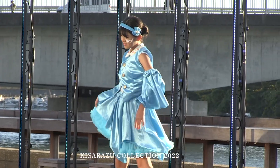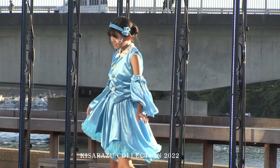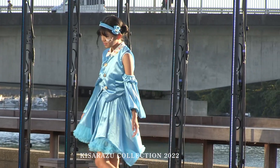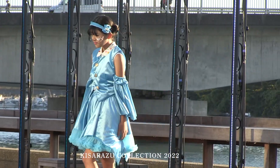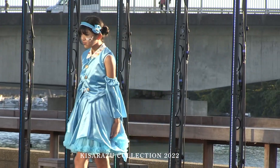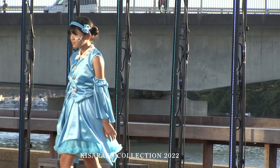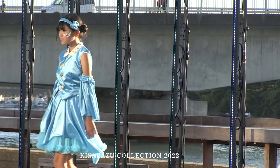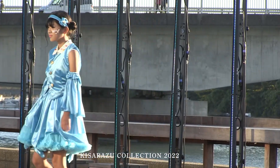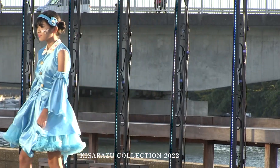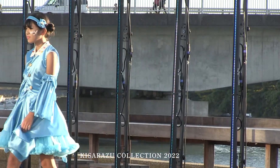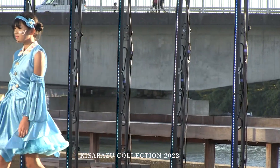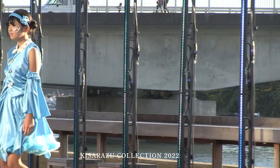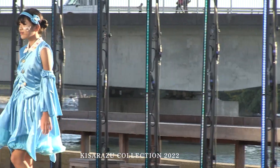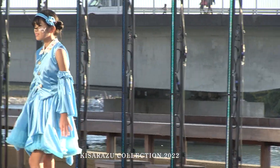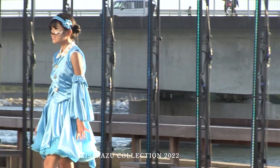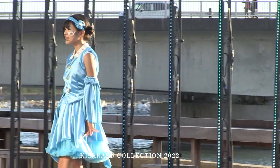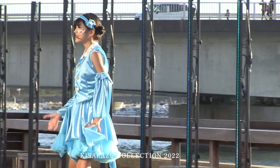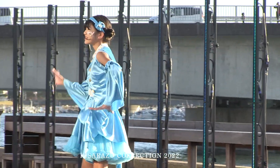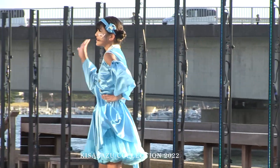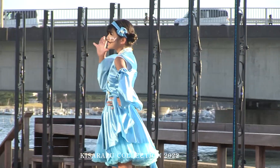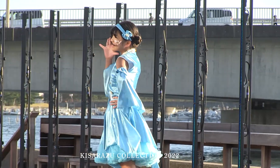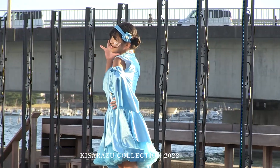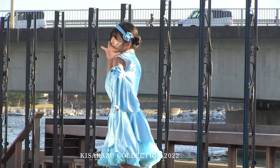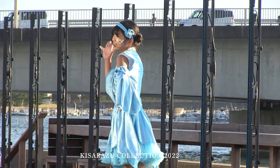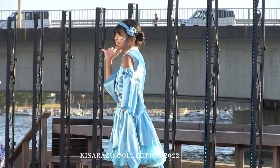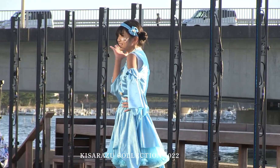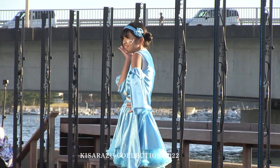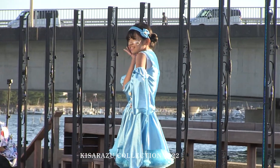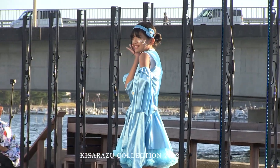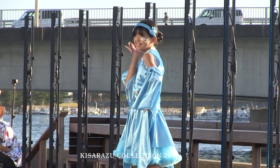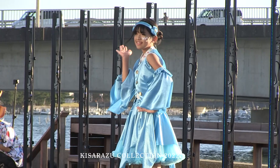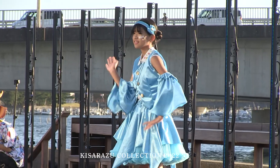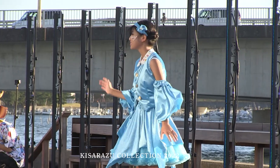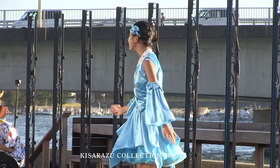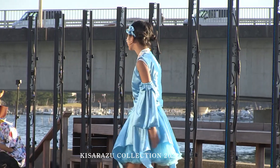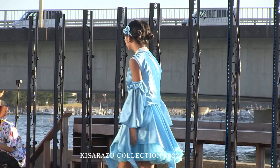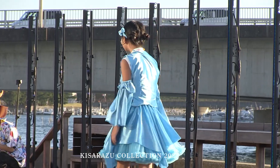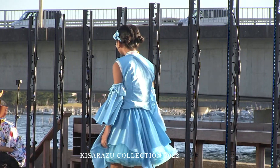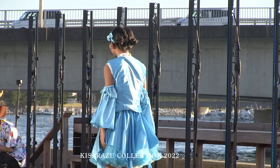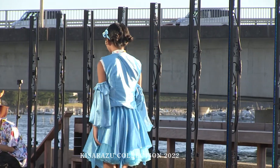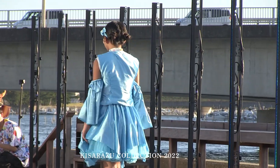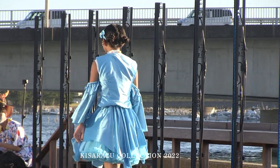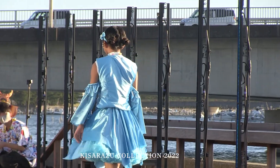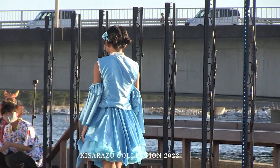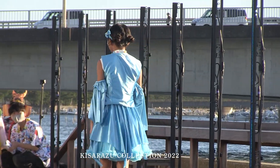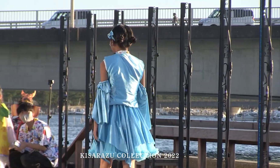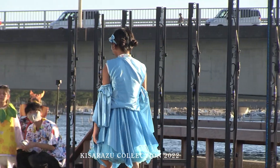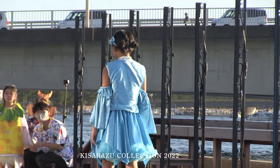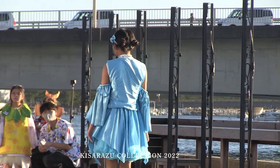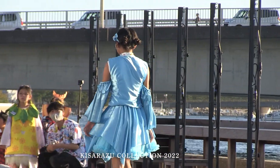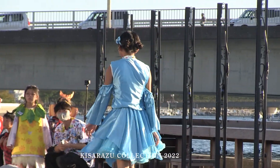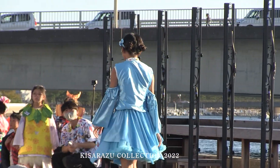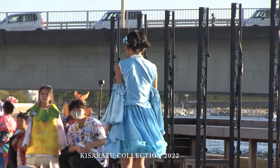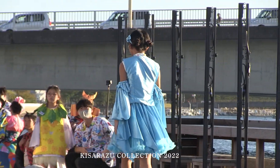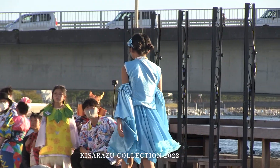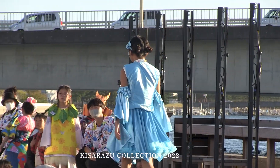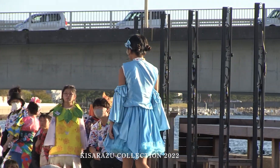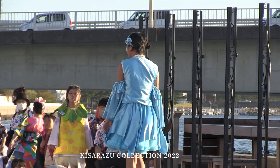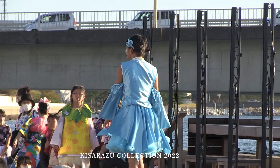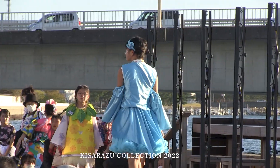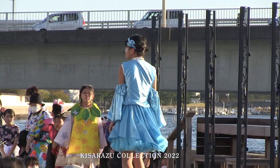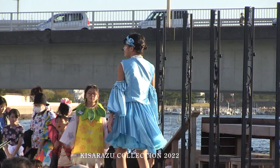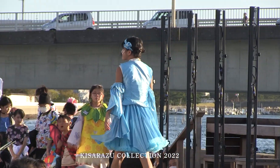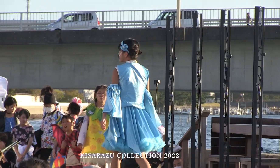ても嬉しくて楽しいファッションショーにしたいですと話してくれた美玲ちゃん。衣装のテーマ